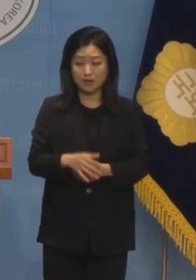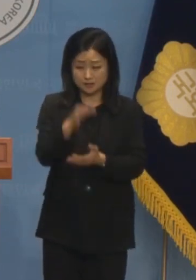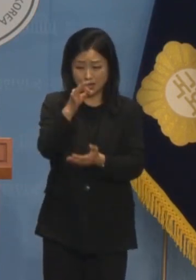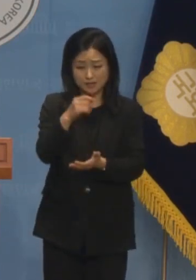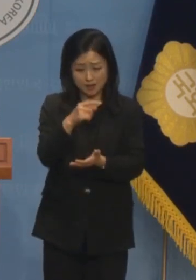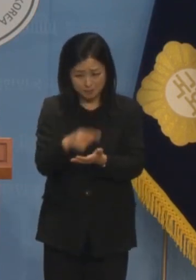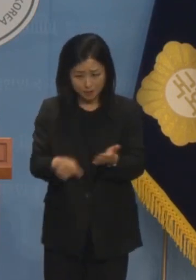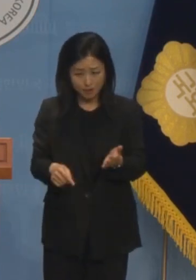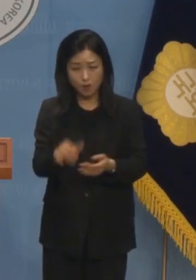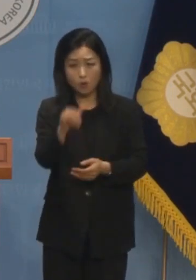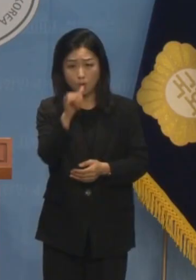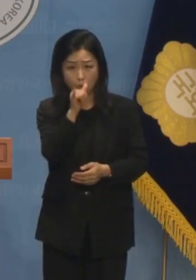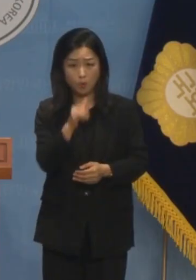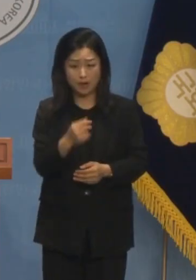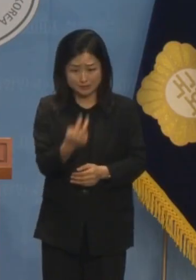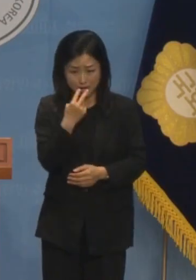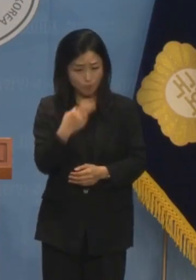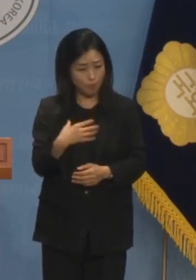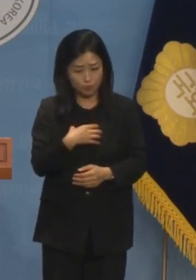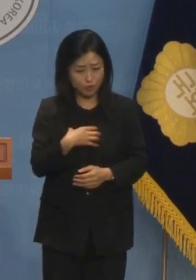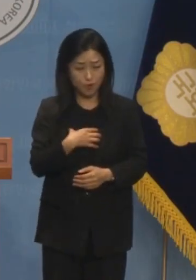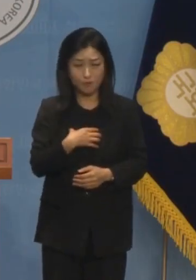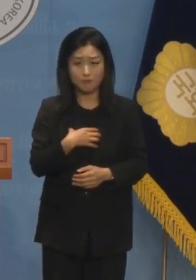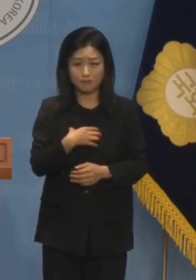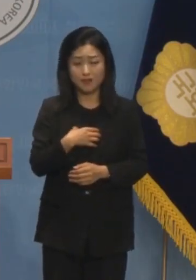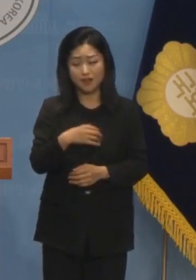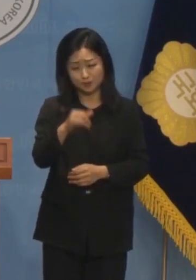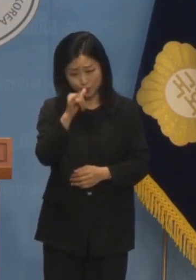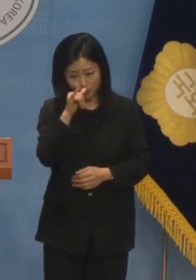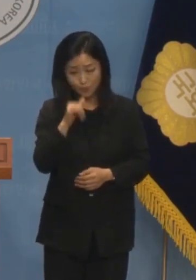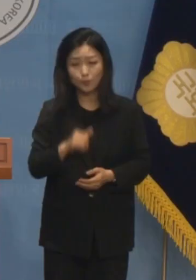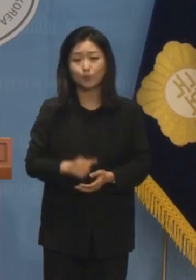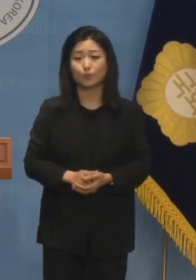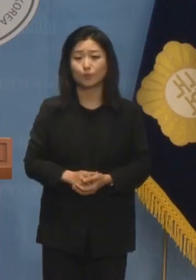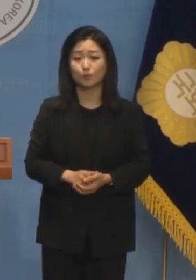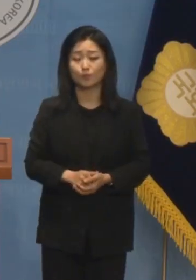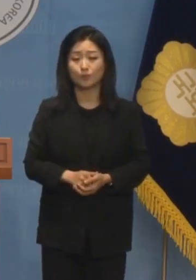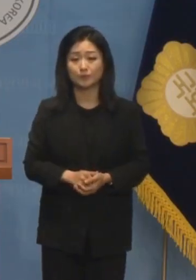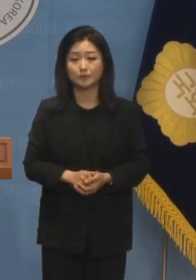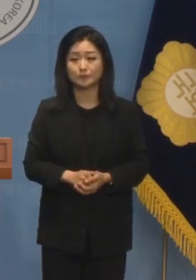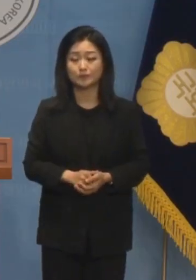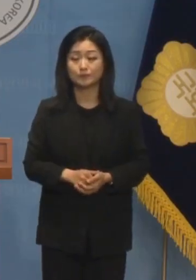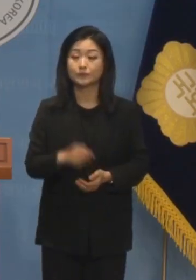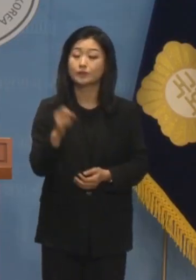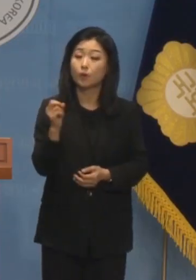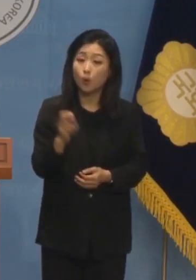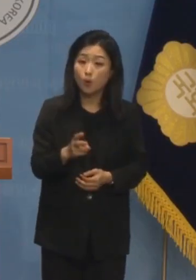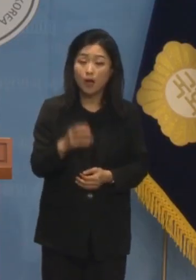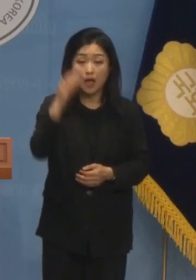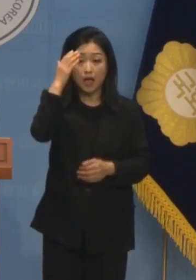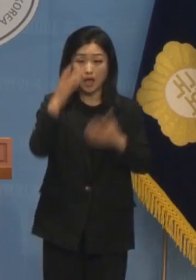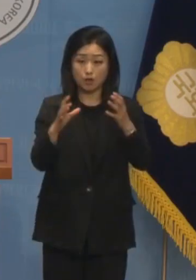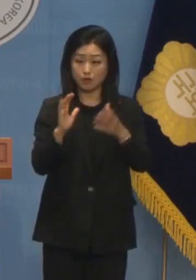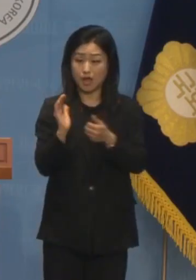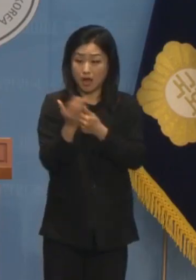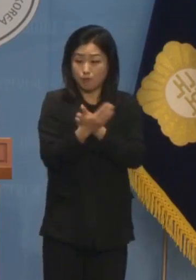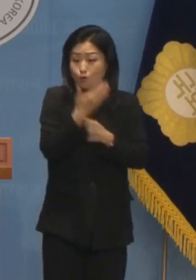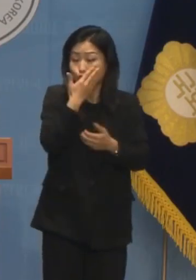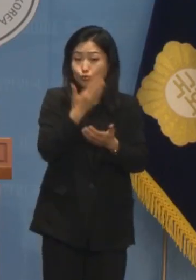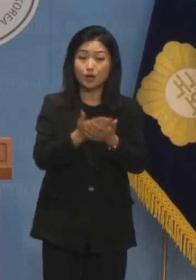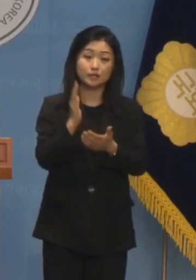피해를 넘어서 국민의 생명과 안전이 위협받고 있는 상황입니다. 심지어 대한민국 안보의